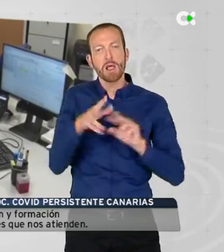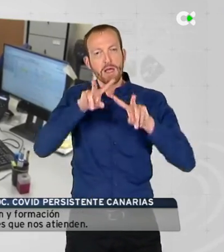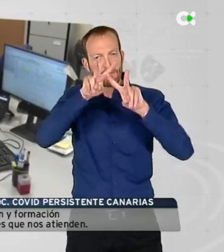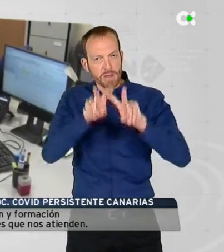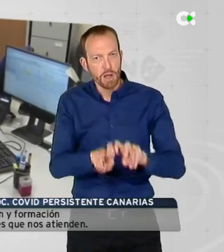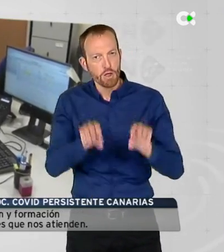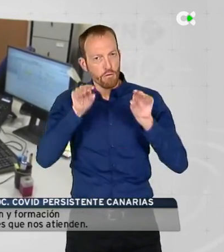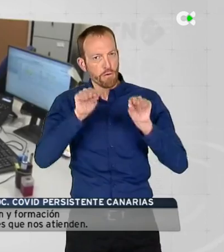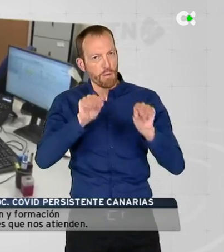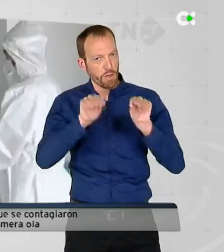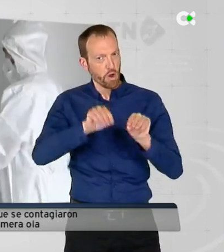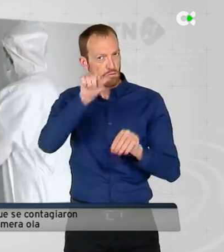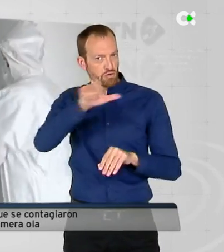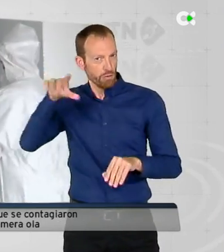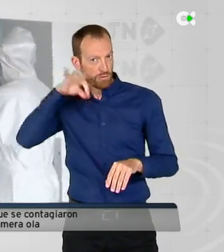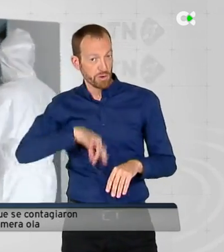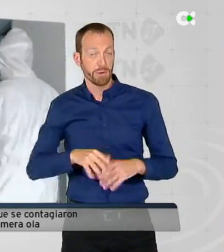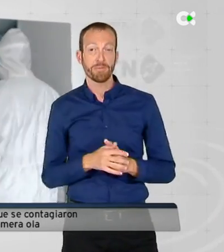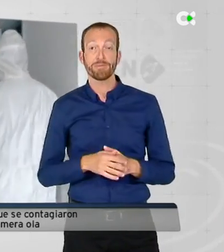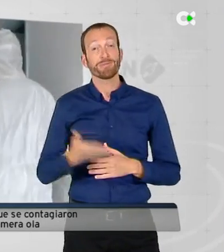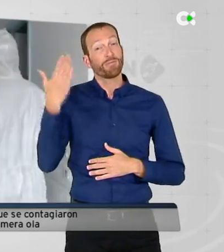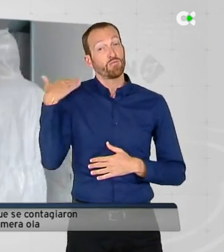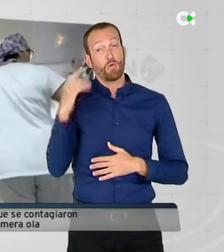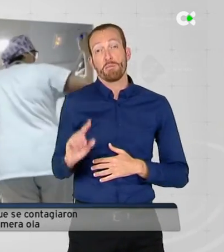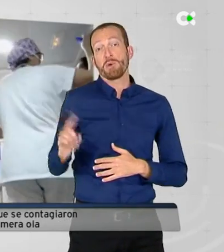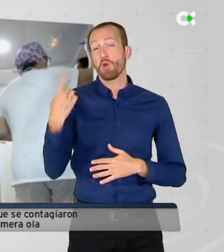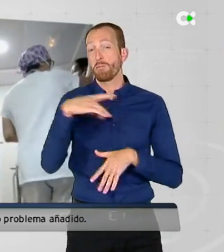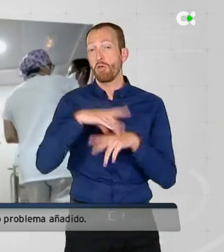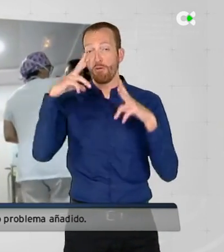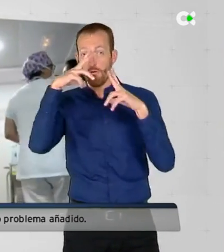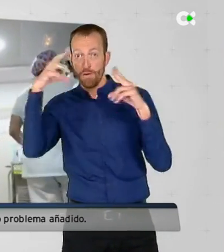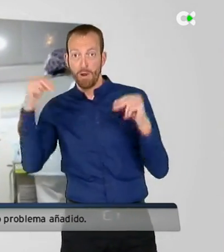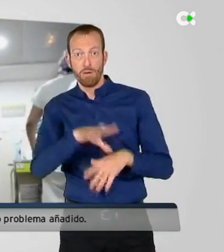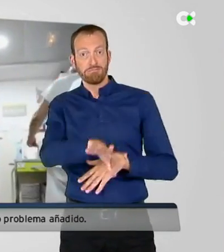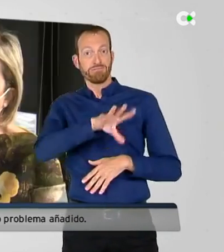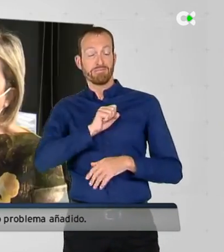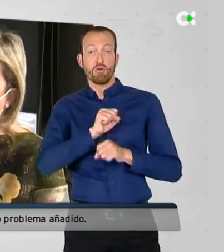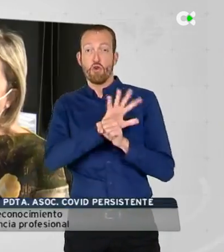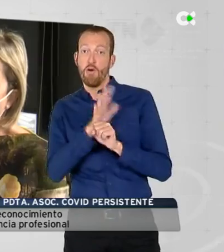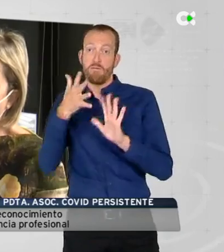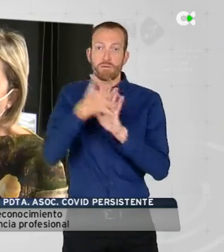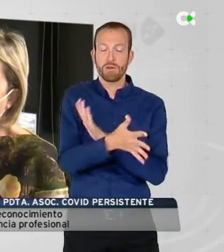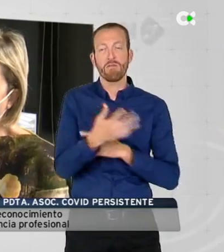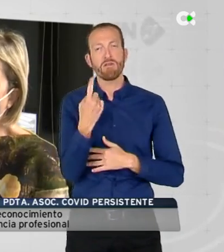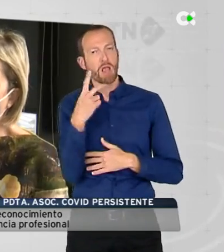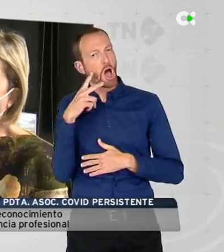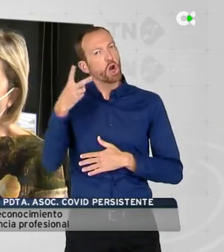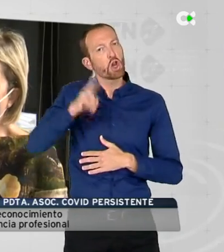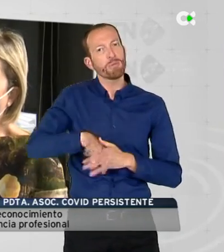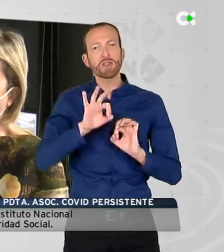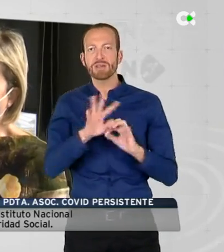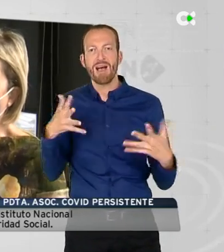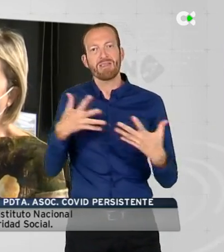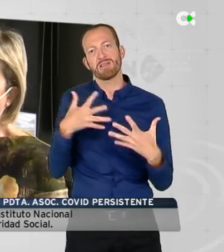profesionales que nos atienden. Los sanitarios que se contagiaron en la primera ola se enfrentan a otro problema añadido. La falta de reconocimiento de la contingencia